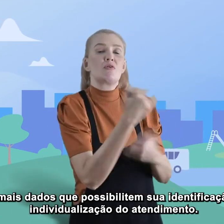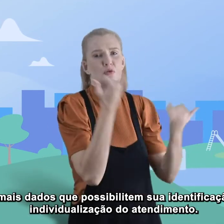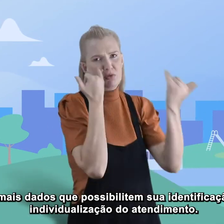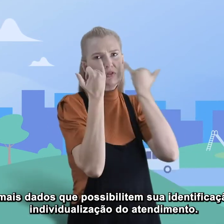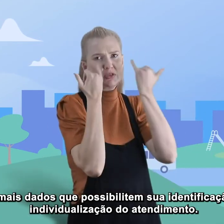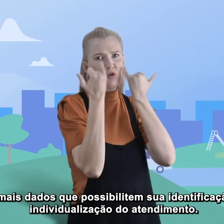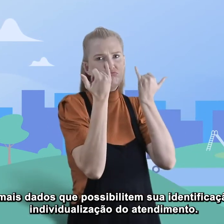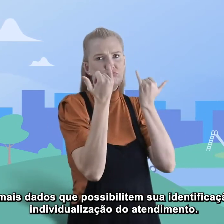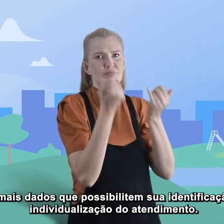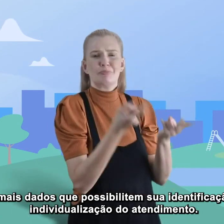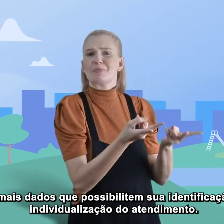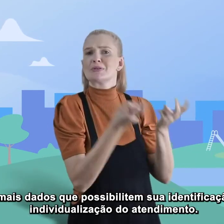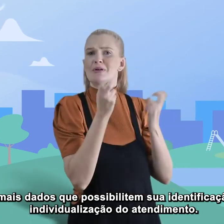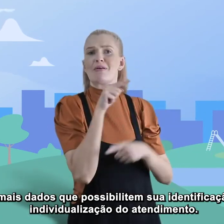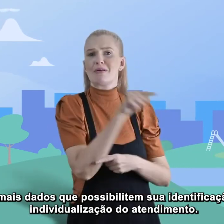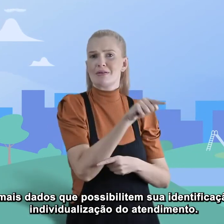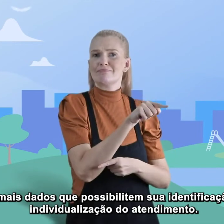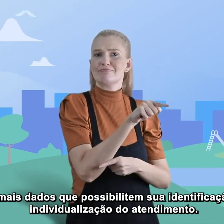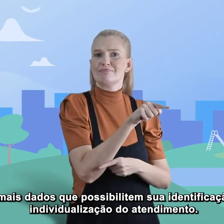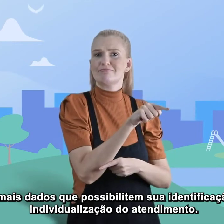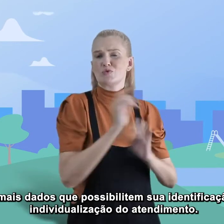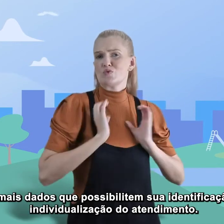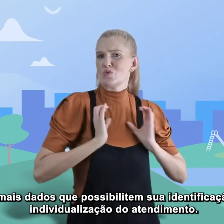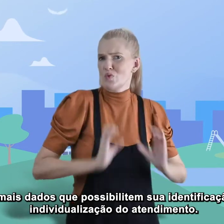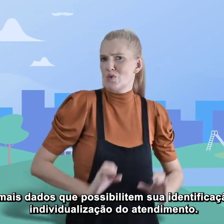individualização do atendimento.